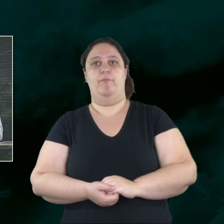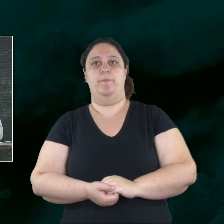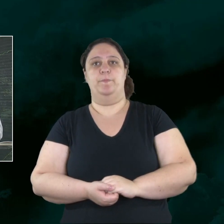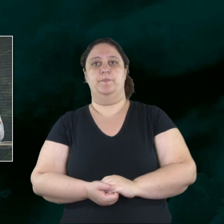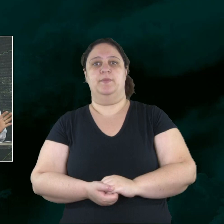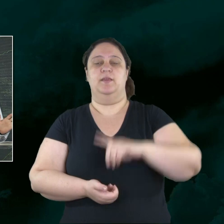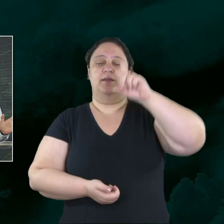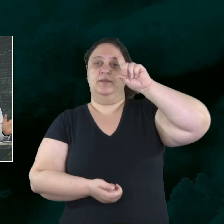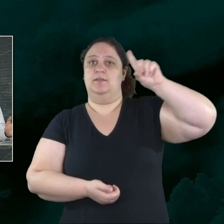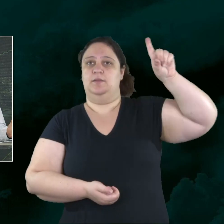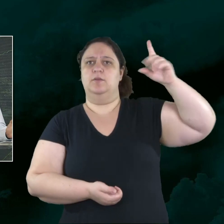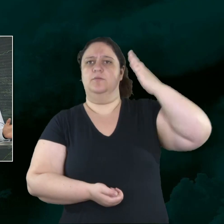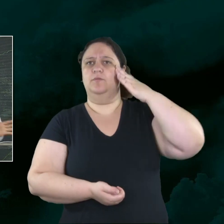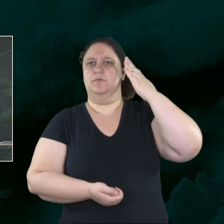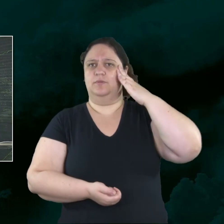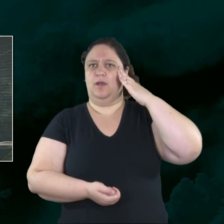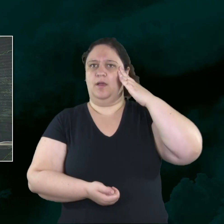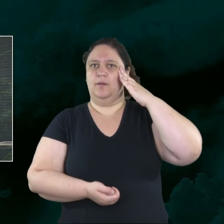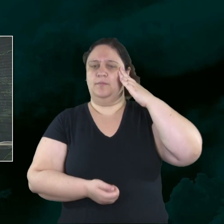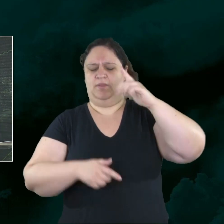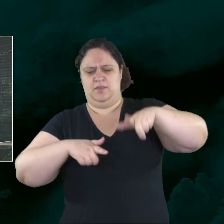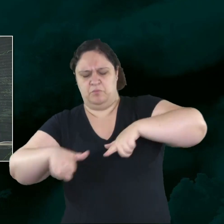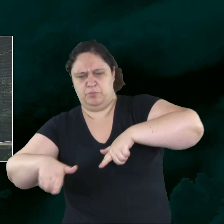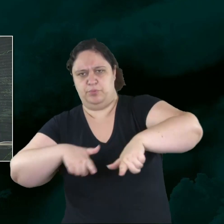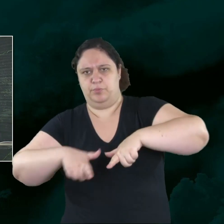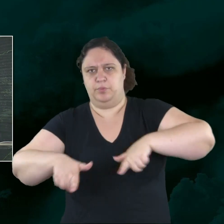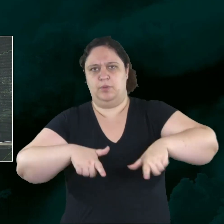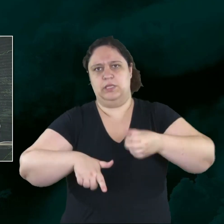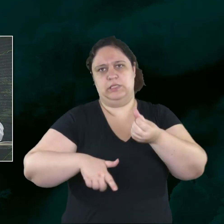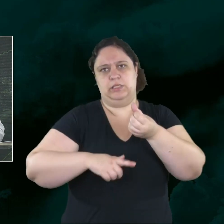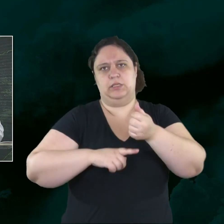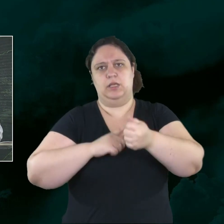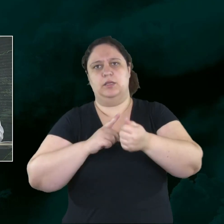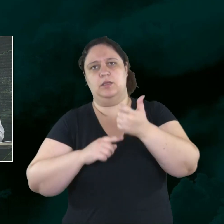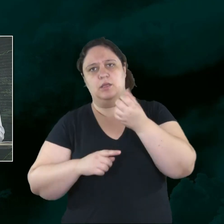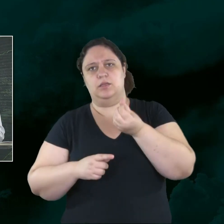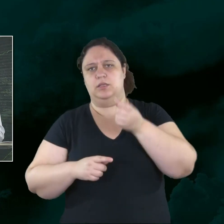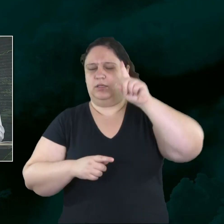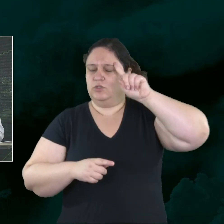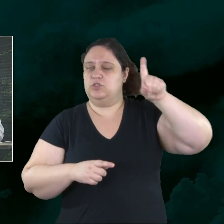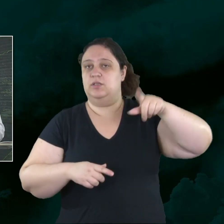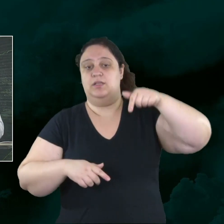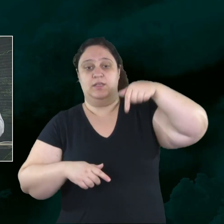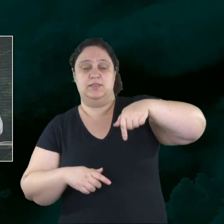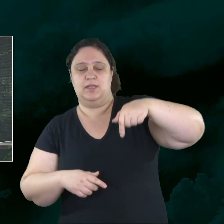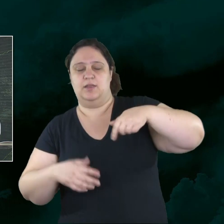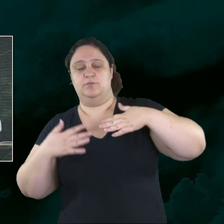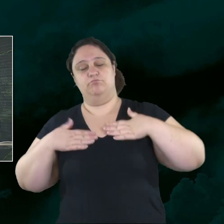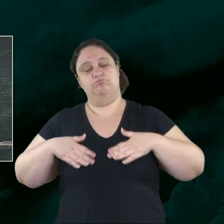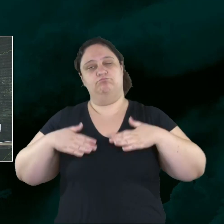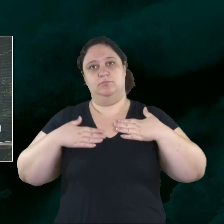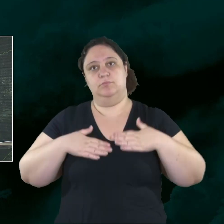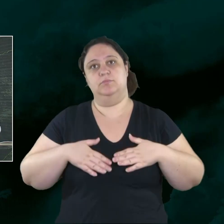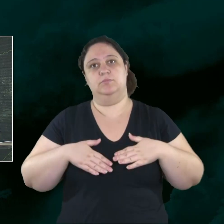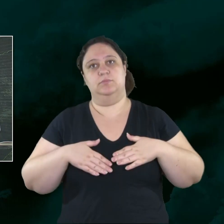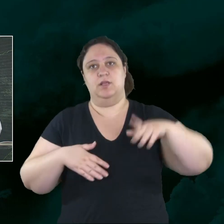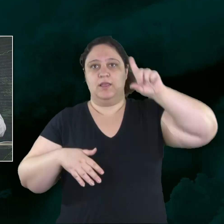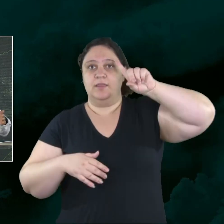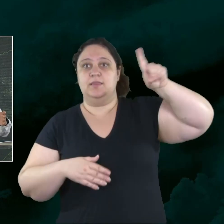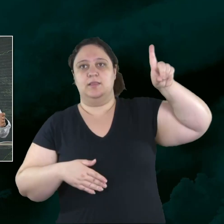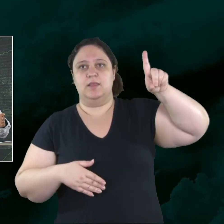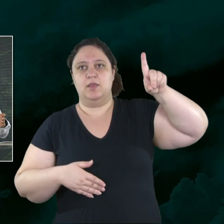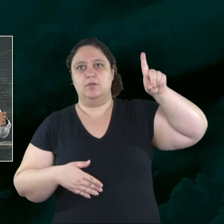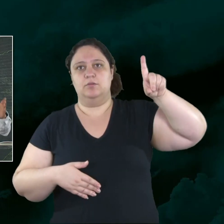Deus, Ele sabe que se trabalhará 6 dias e no 7º dia deverá descansar. E Deus é que determinou